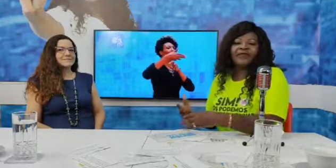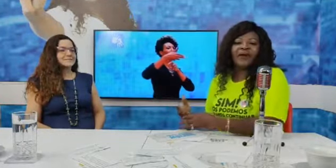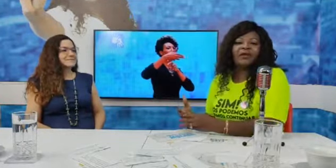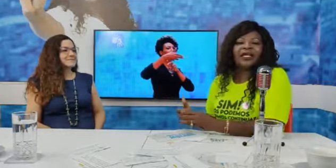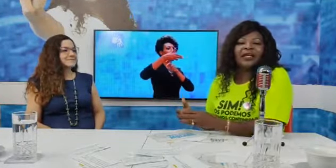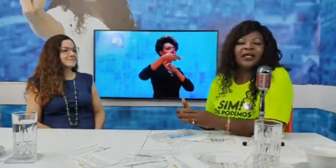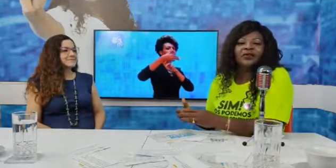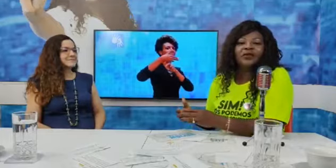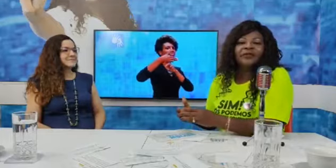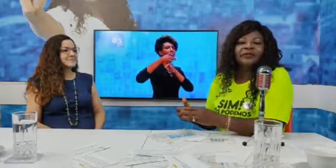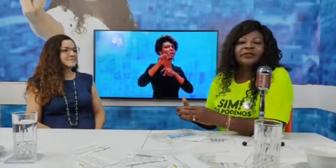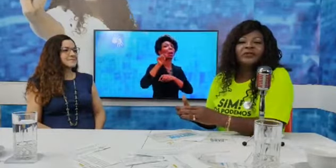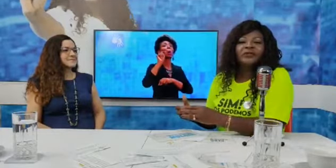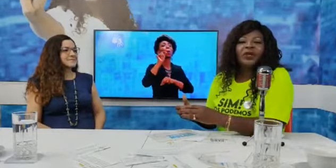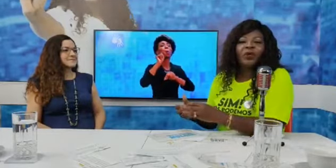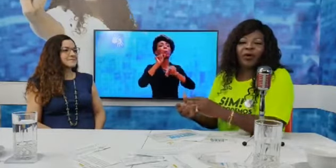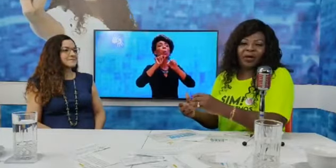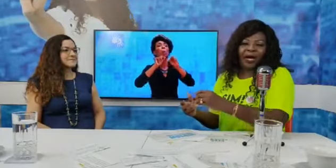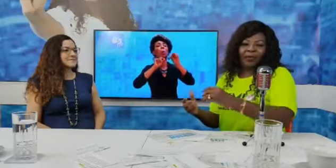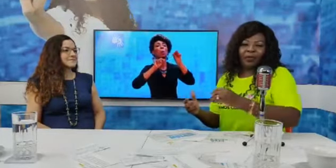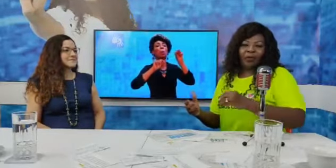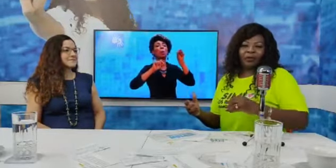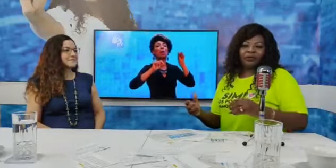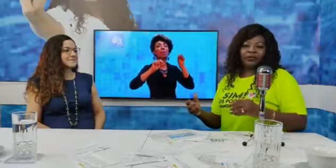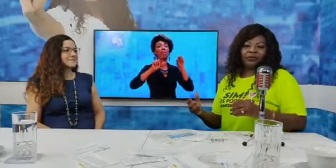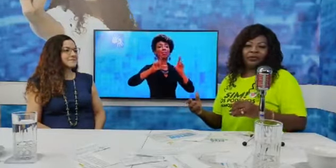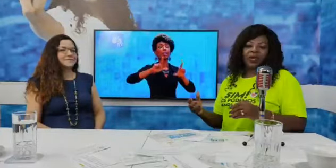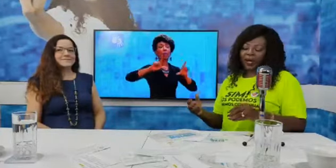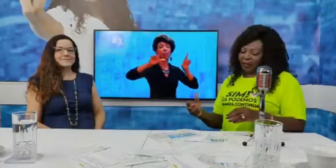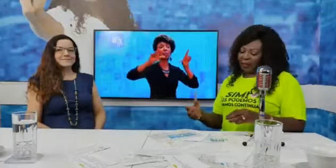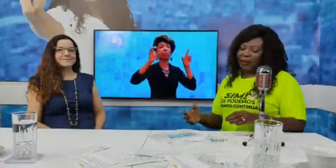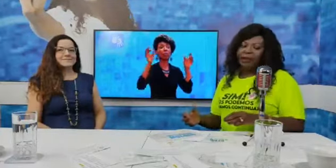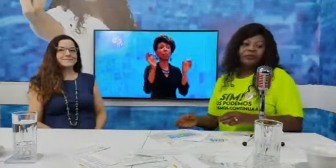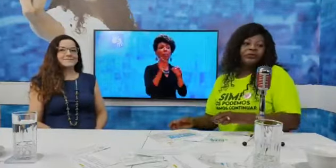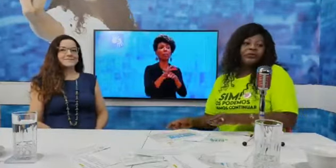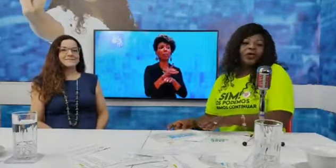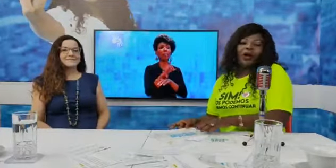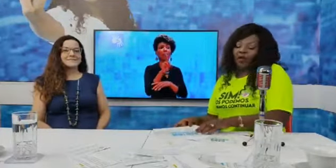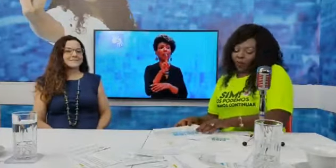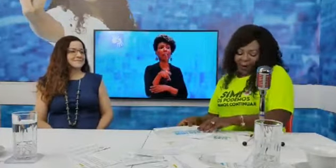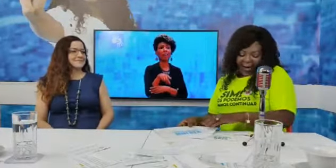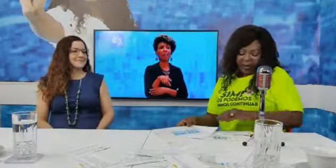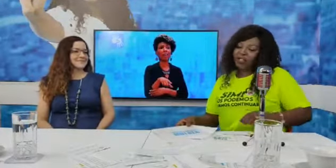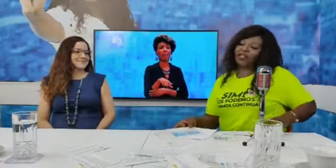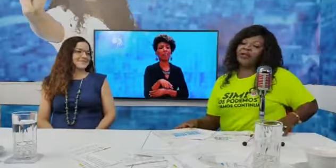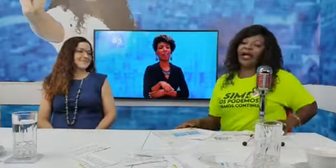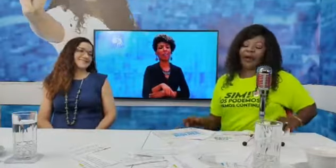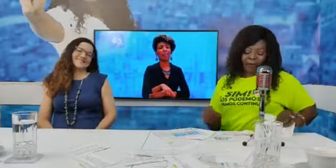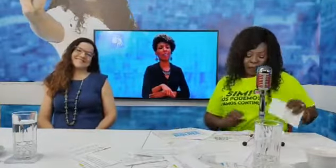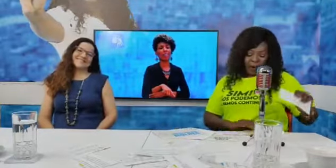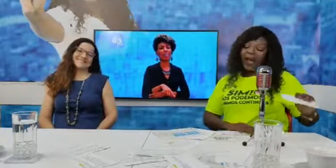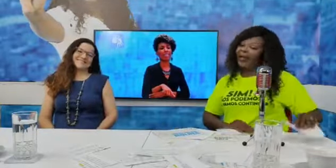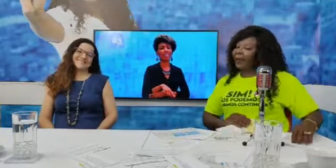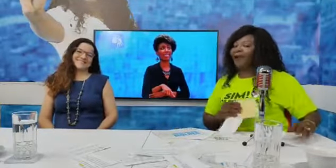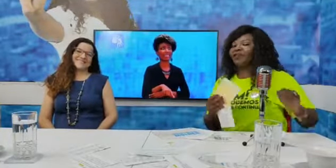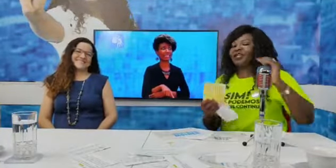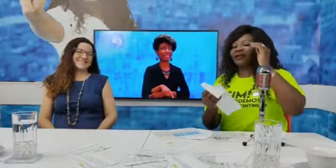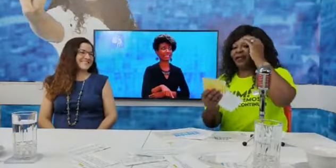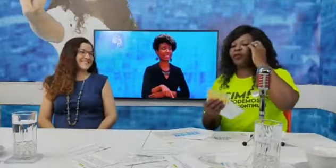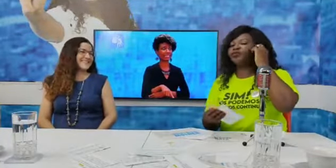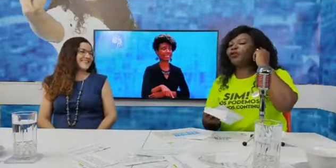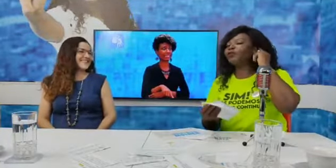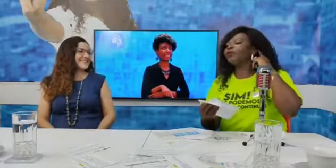Sai falando, o que é isso? O programa acabou. Né? O alô para o bairro e dizendo que acabou. Aí é para